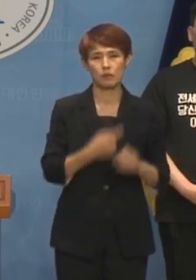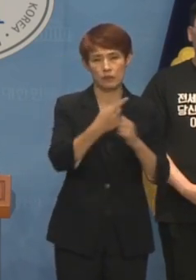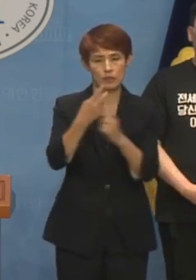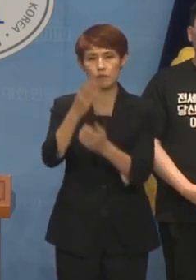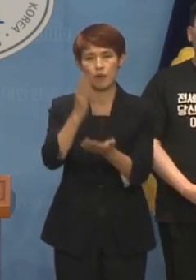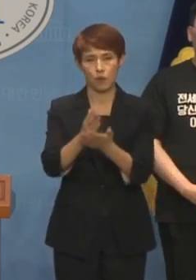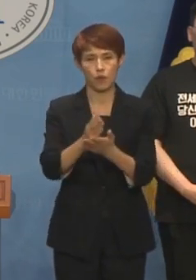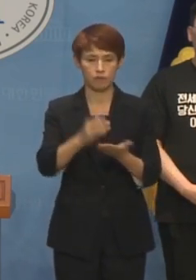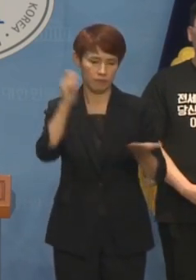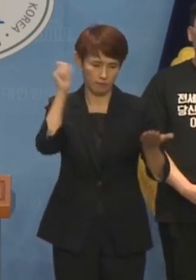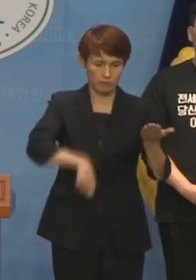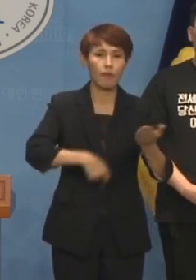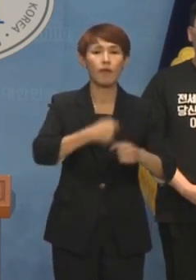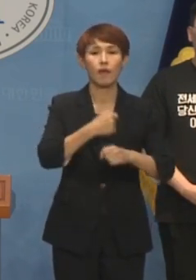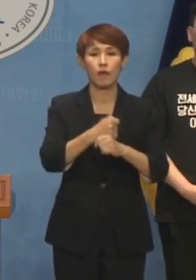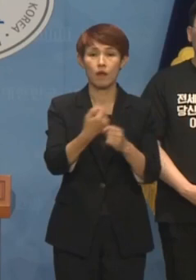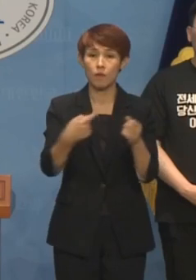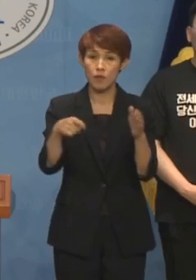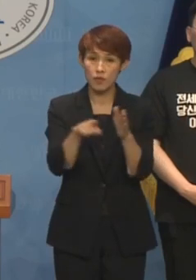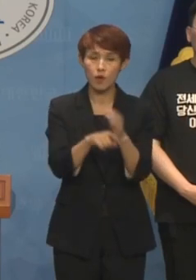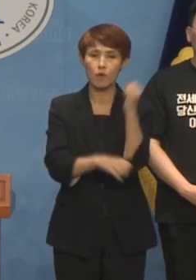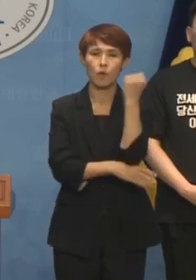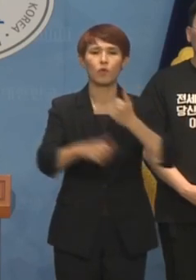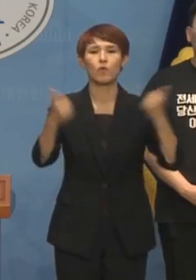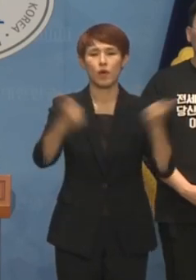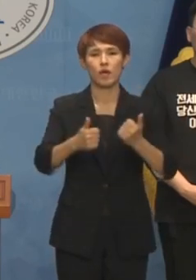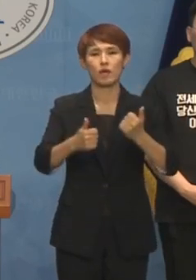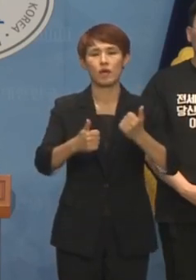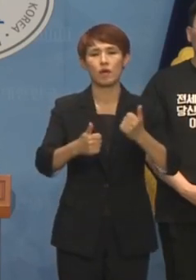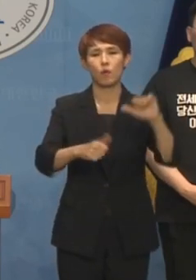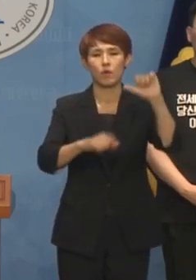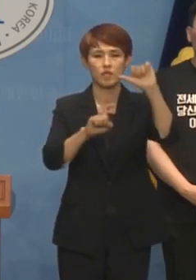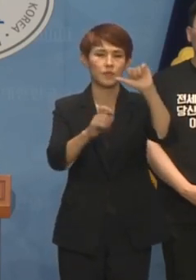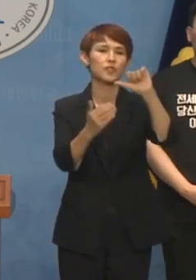전세사기 특별법 원포인트 처리를 위한 본회의를 10일 이전에